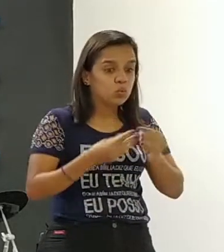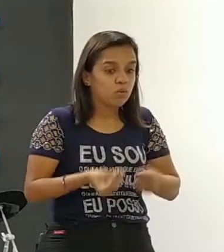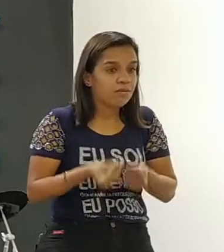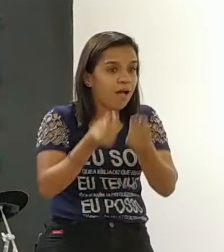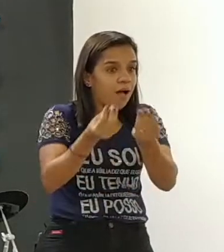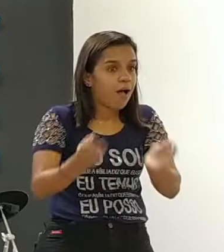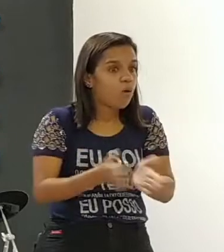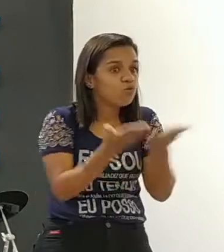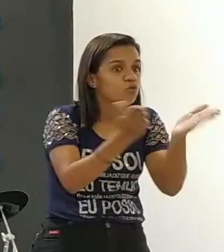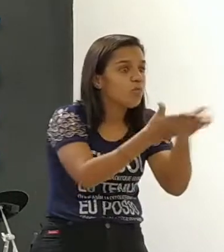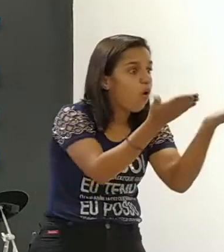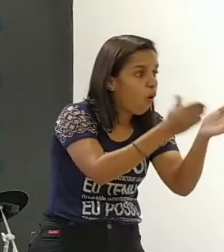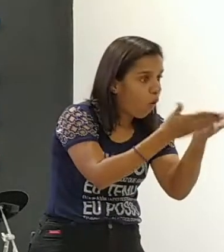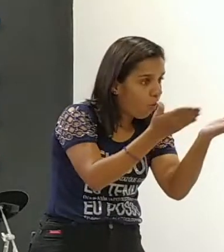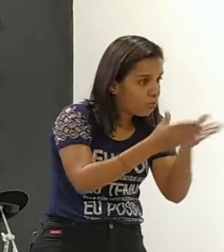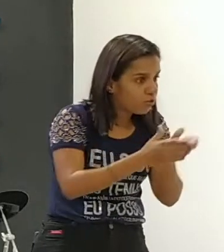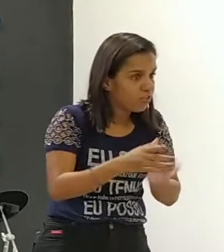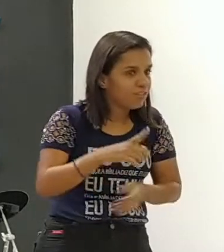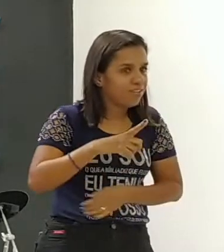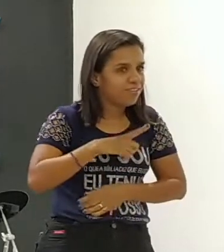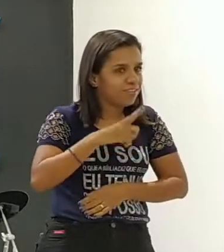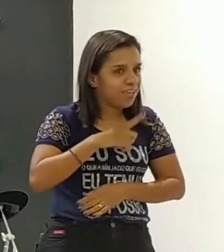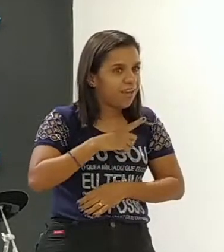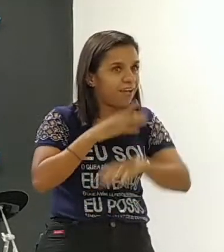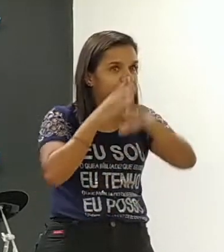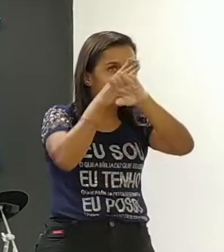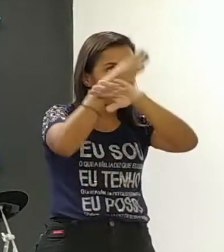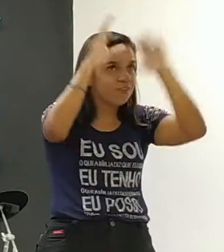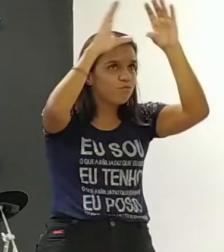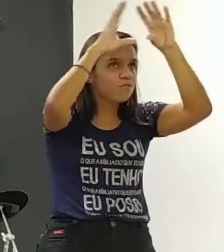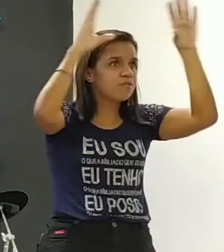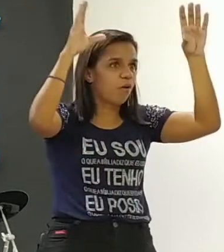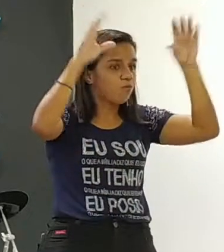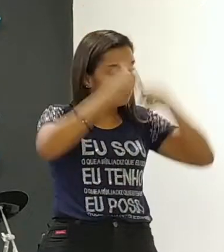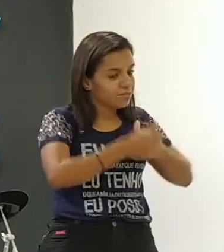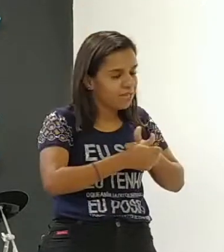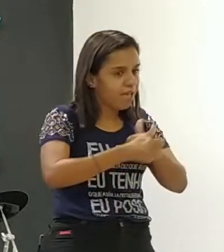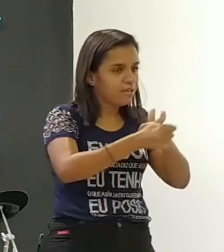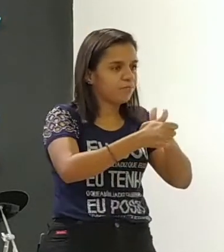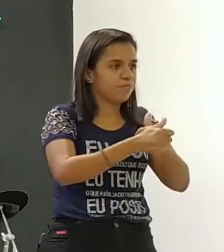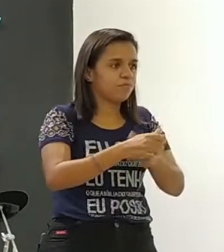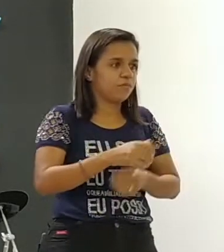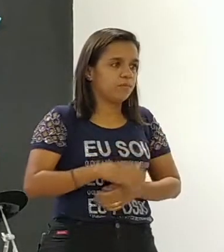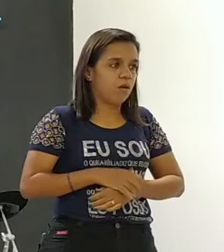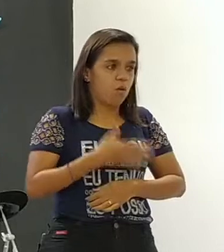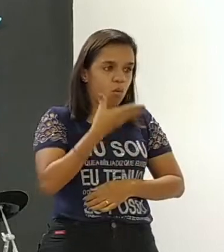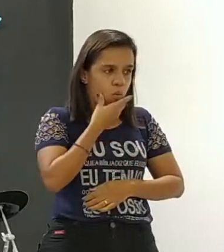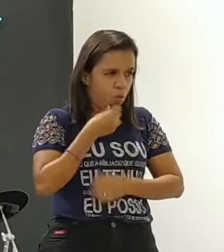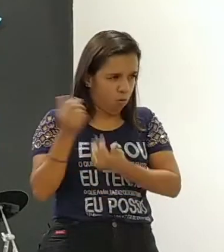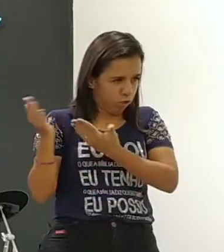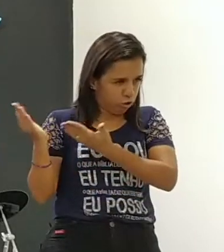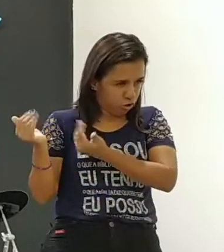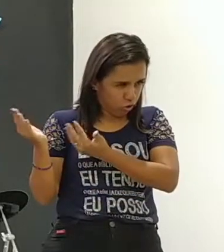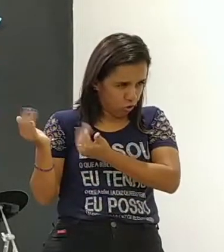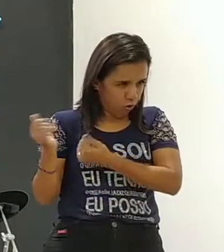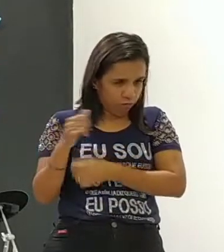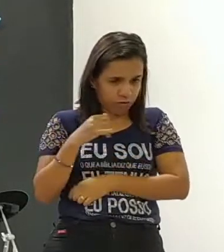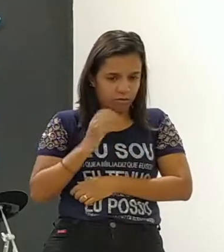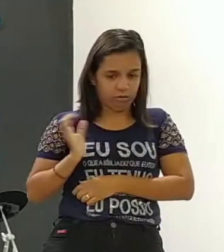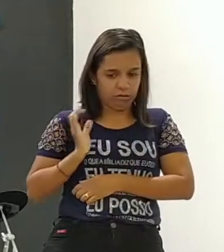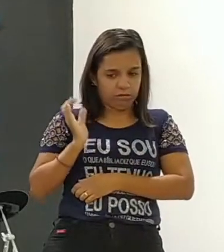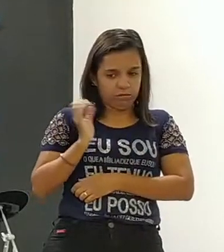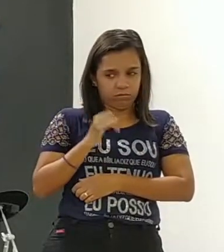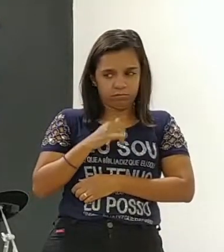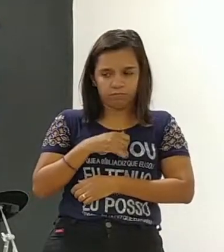terá um tesouro no céu. Então vem e segue-me. Ele, porém, contrariado com esta